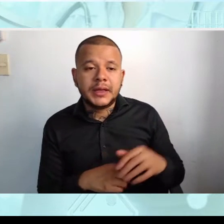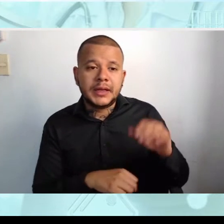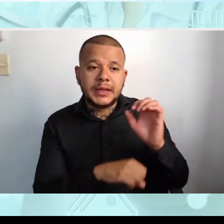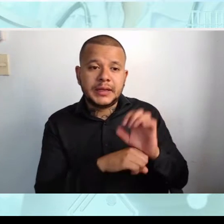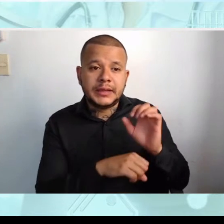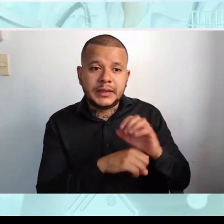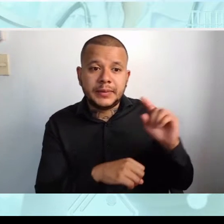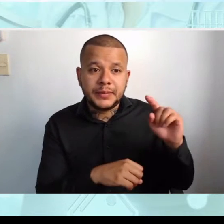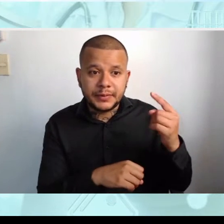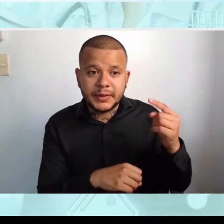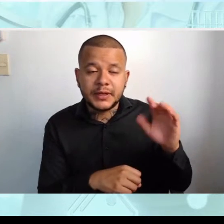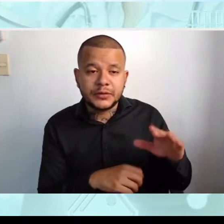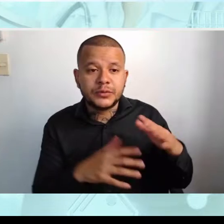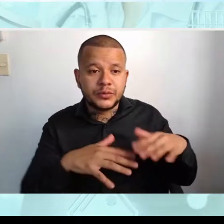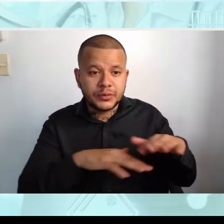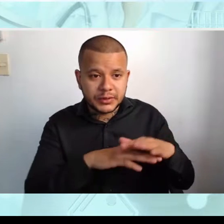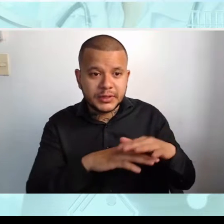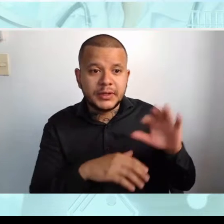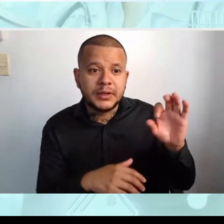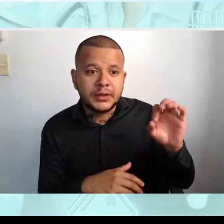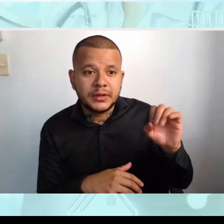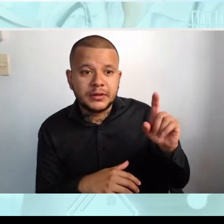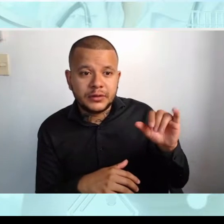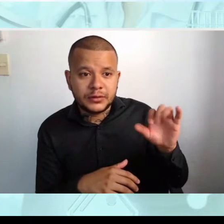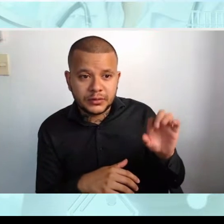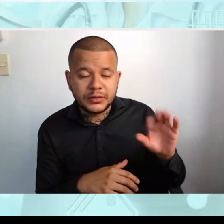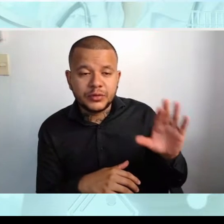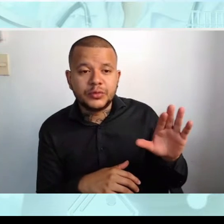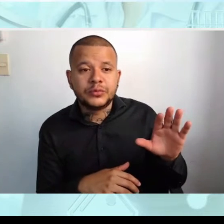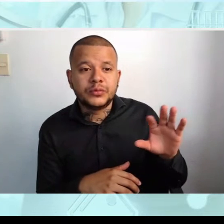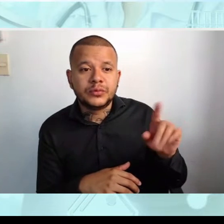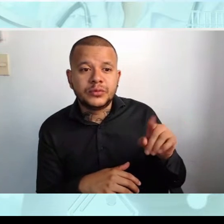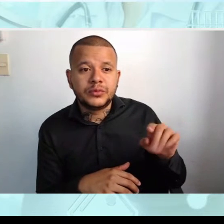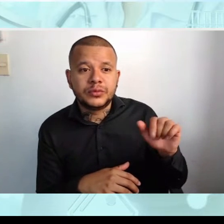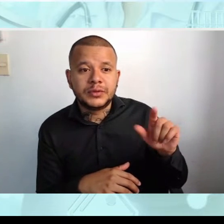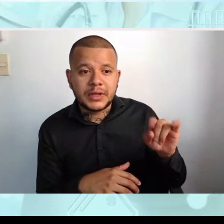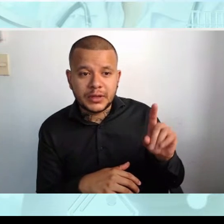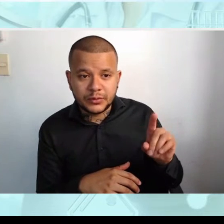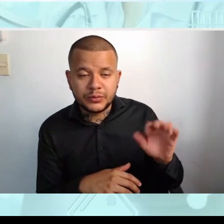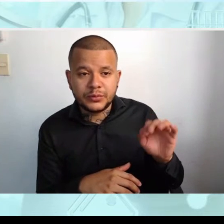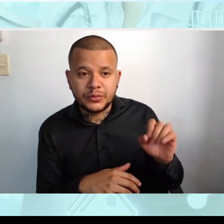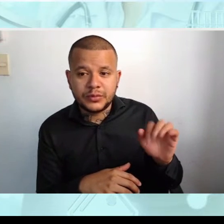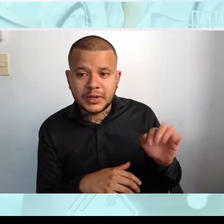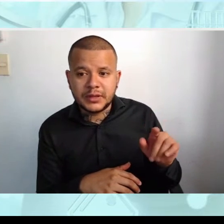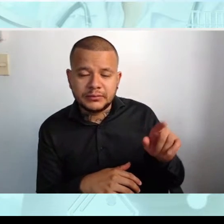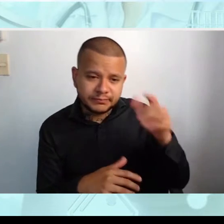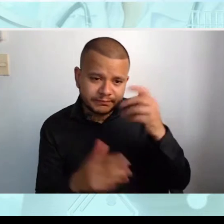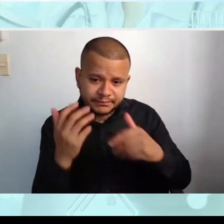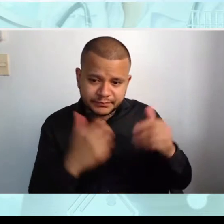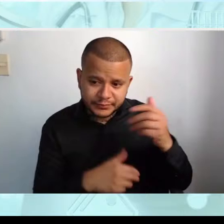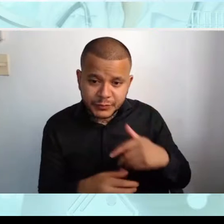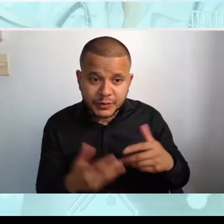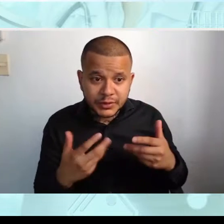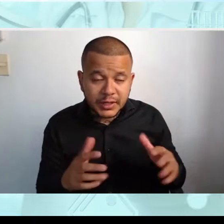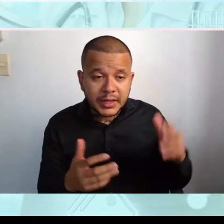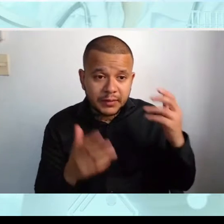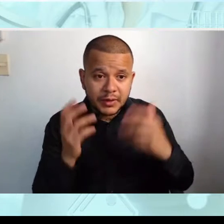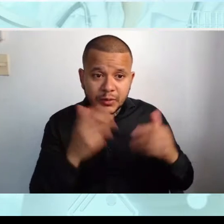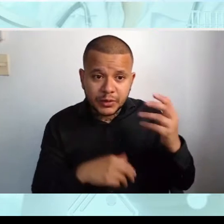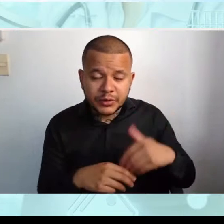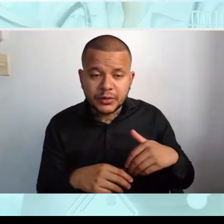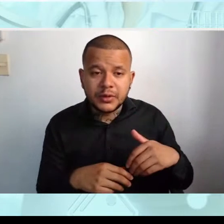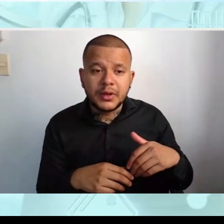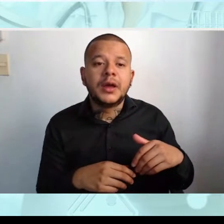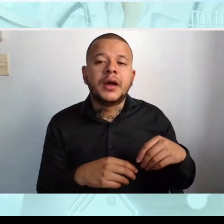Virrey Solís y la prestación propia de Salud Total. Y aquí se hace una evaluación y con esta evaluación es remitido, digamos,